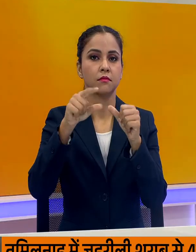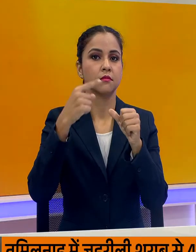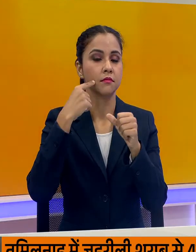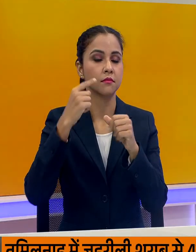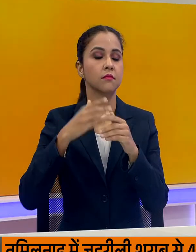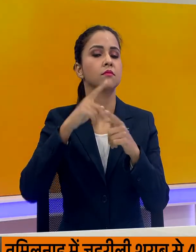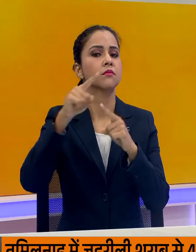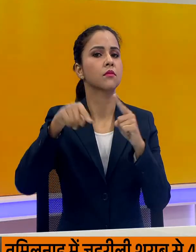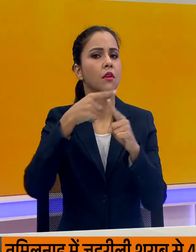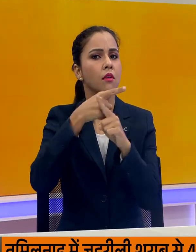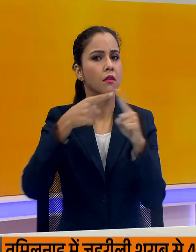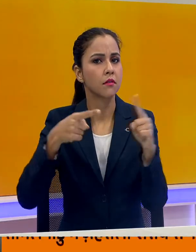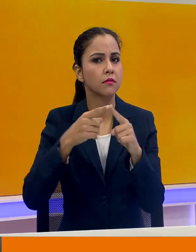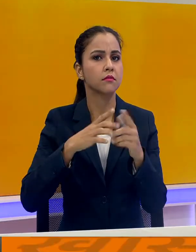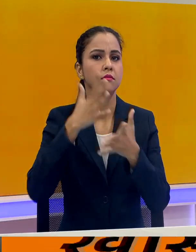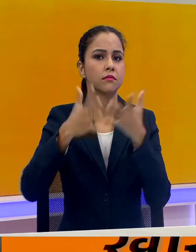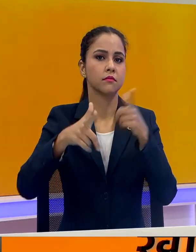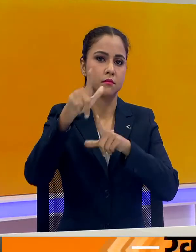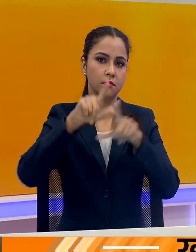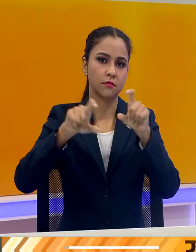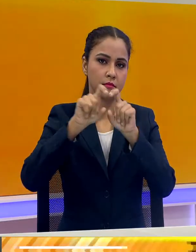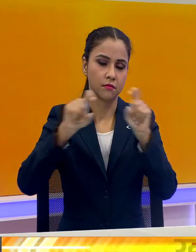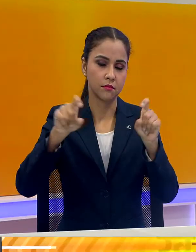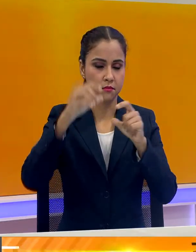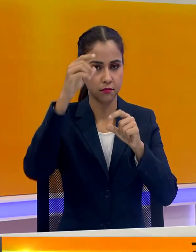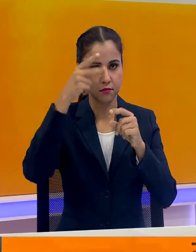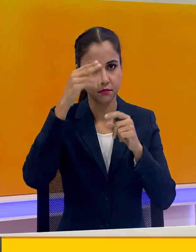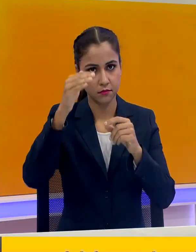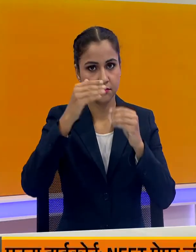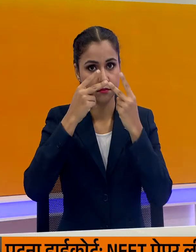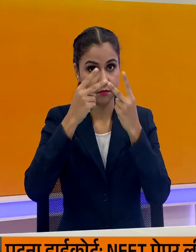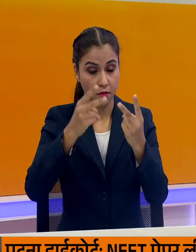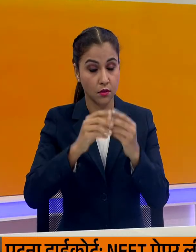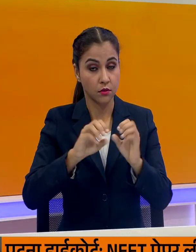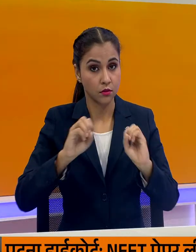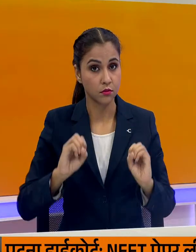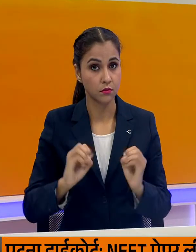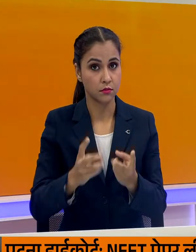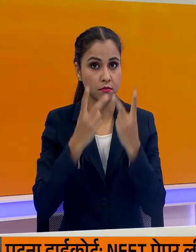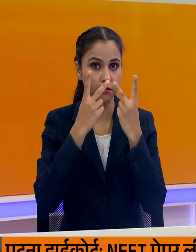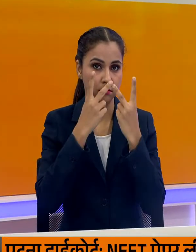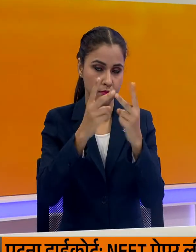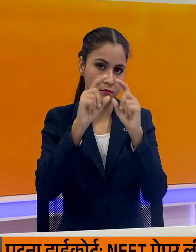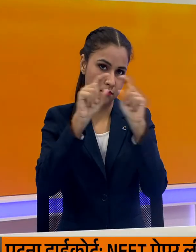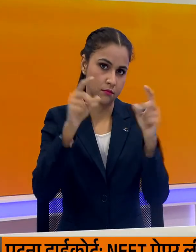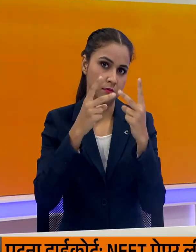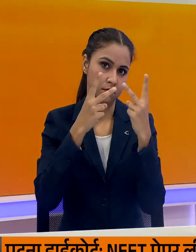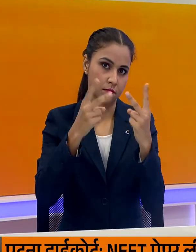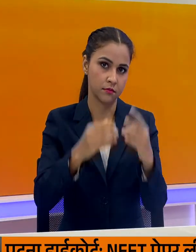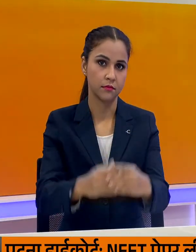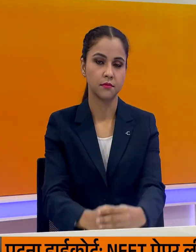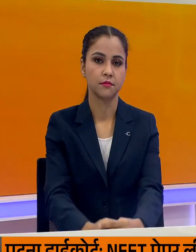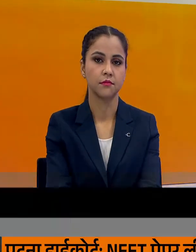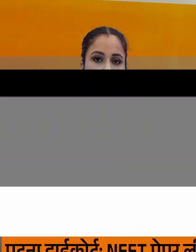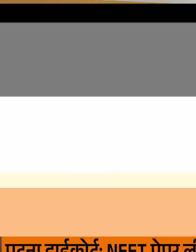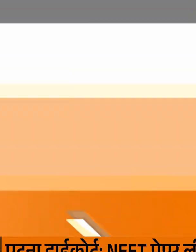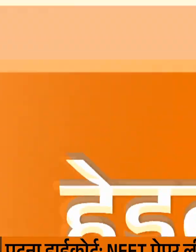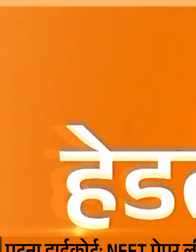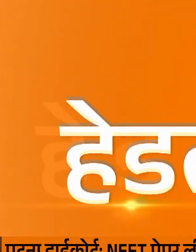अगले आधे घंटे में आपको सांकेतिक भाषा में समाचार बताएंगी। शुरुआत करते हैं हेडलाइंस से।